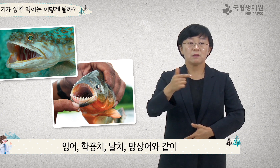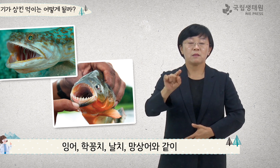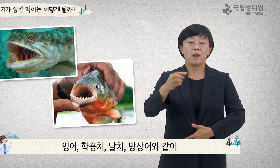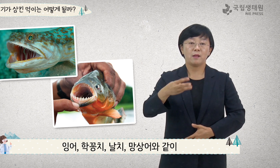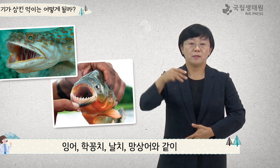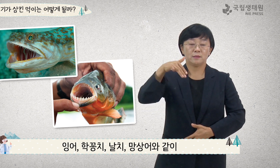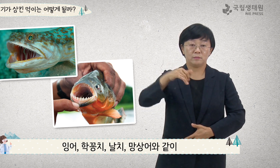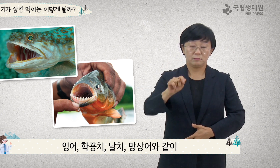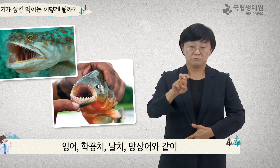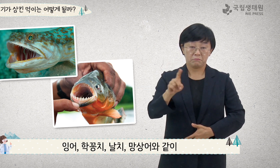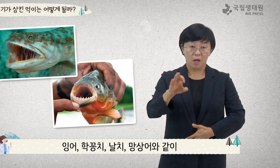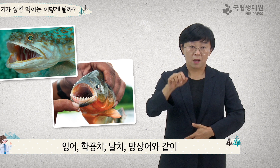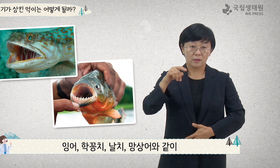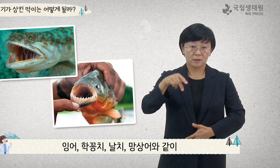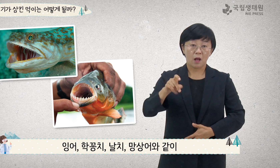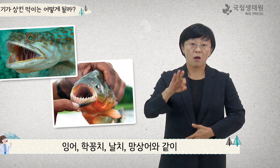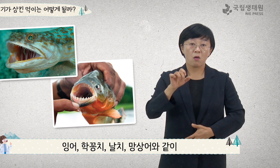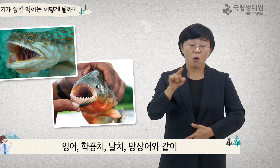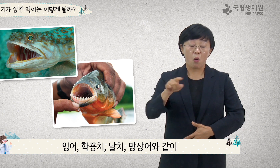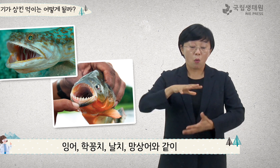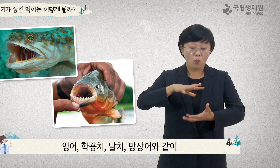망상어와 같이